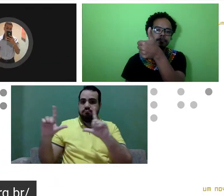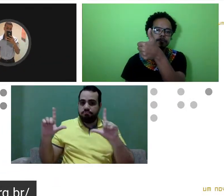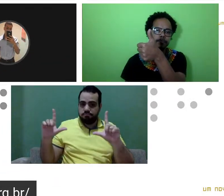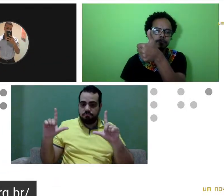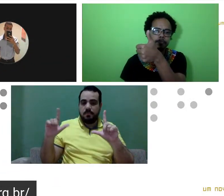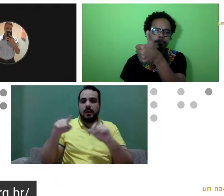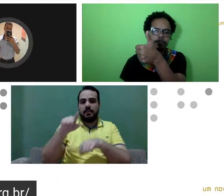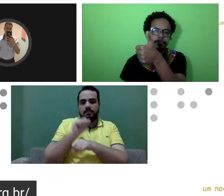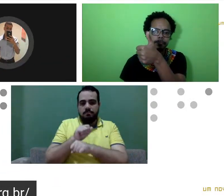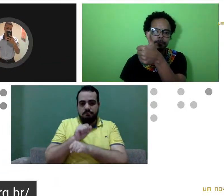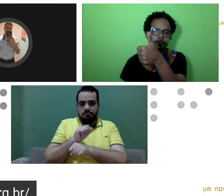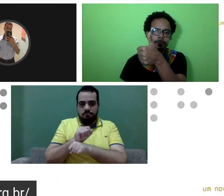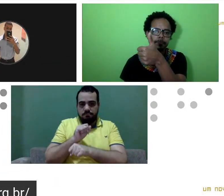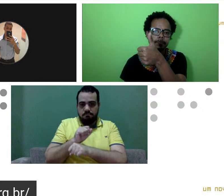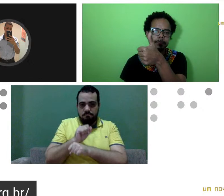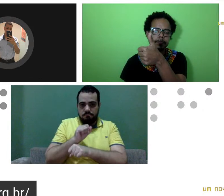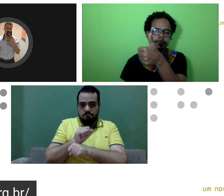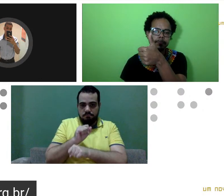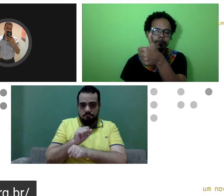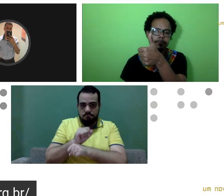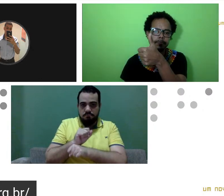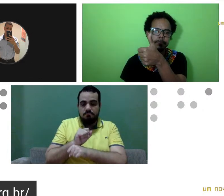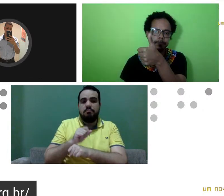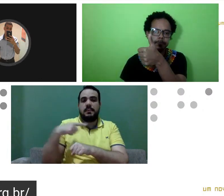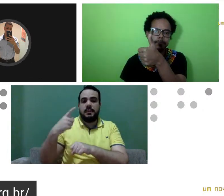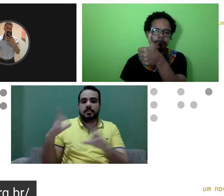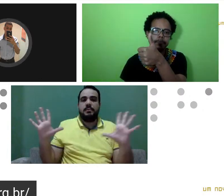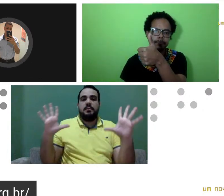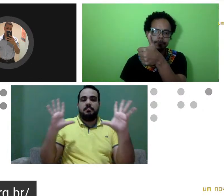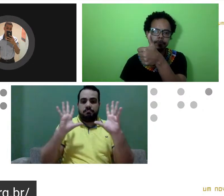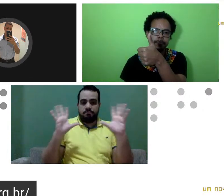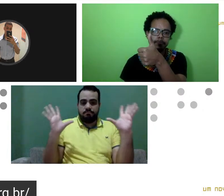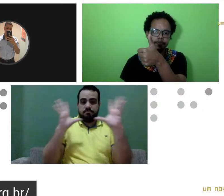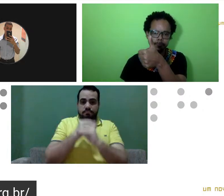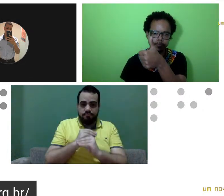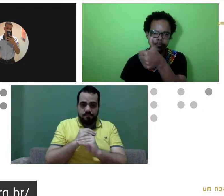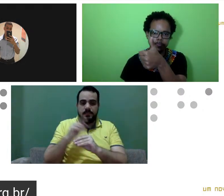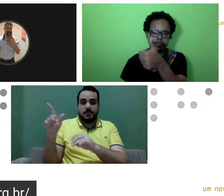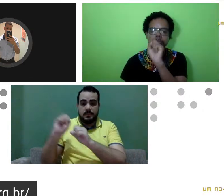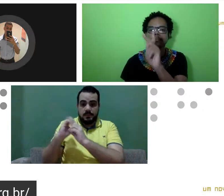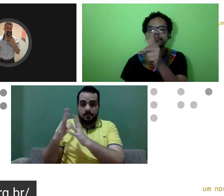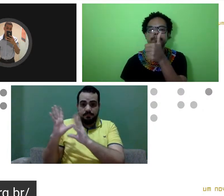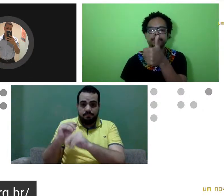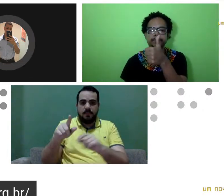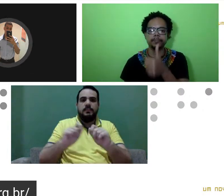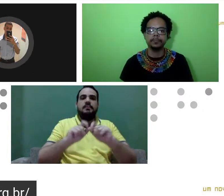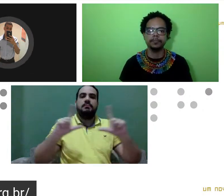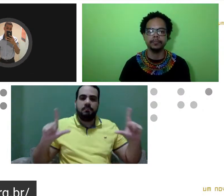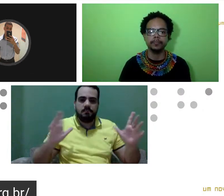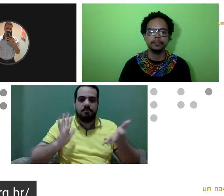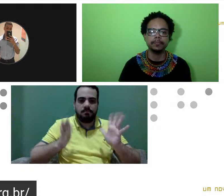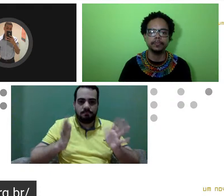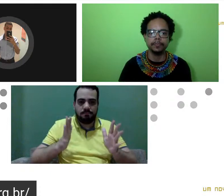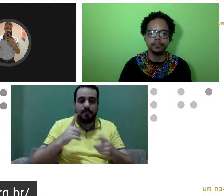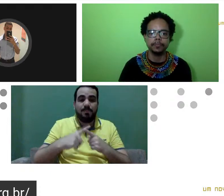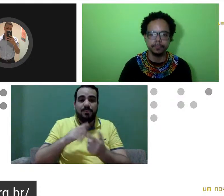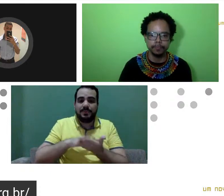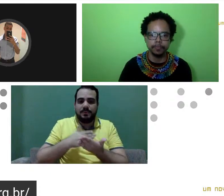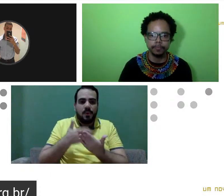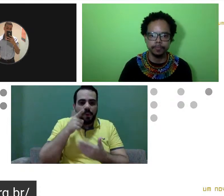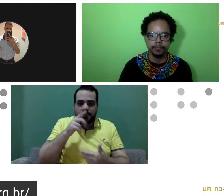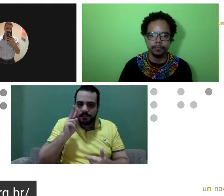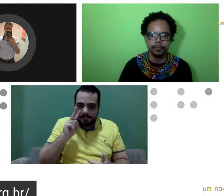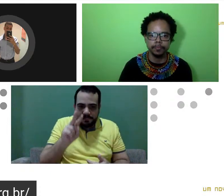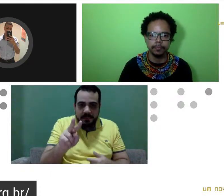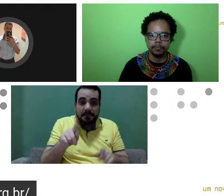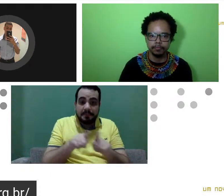você finaliza pede para aparecer o slide e quando estiver hoje laje você